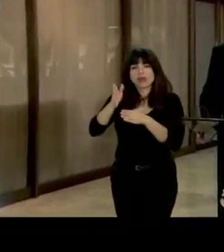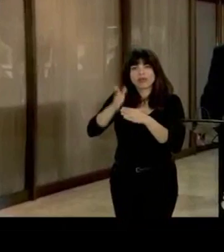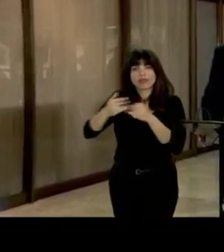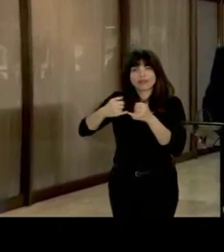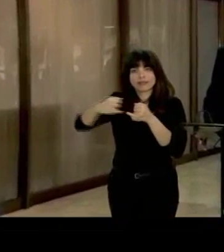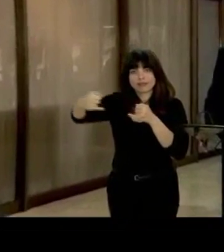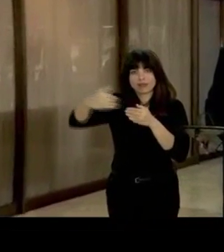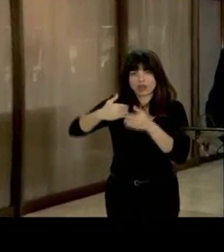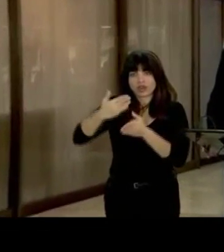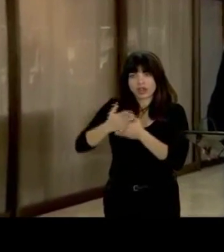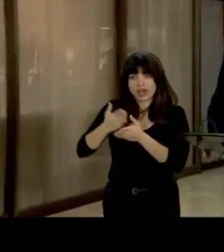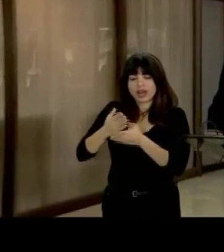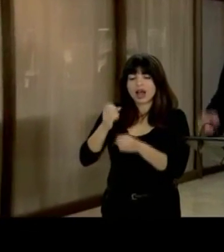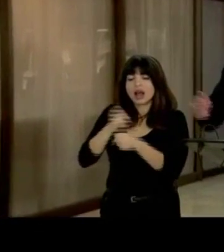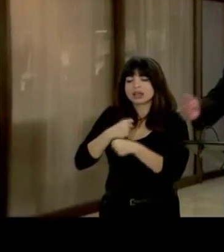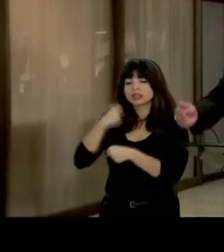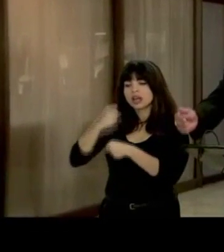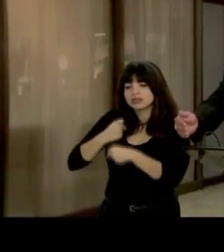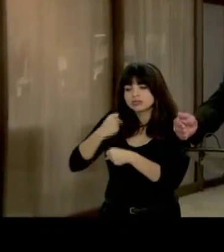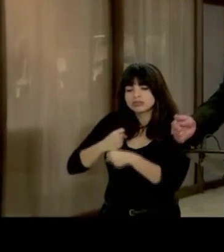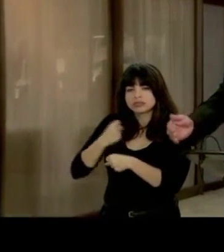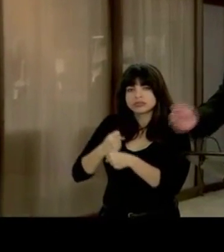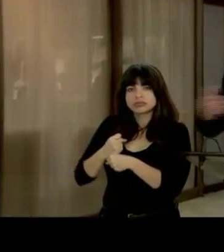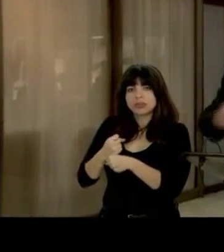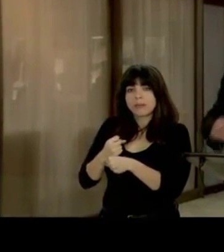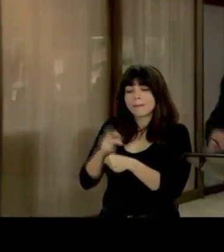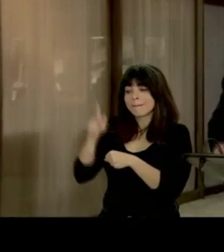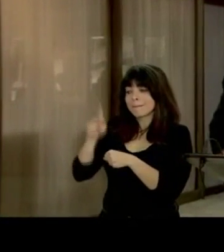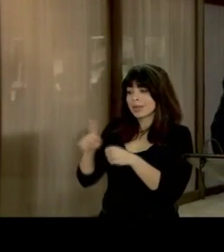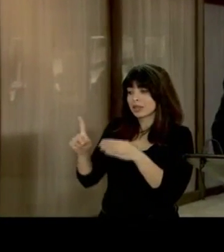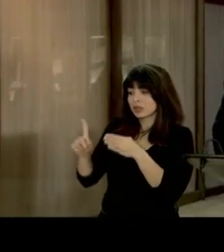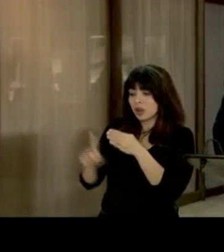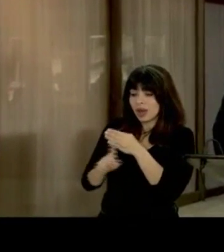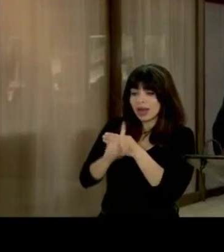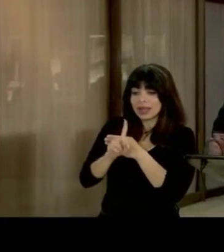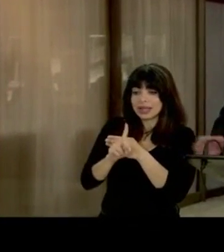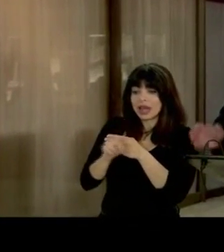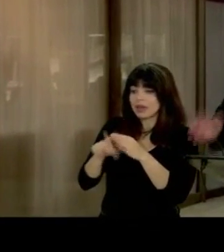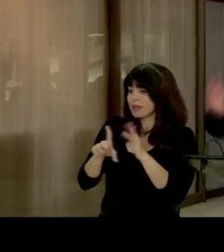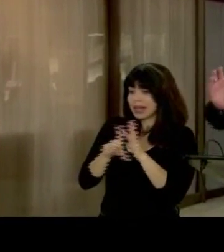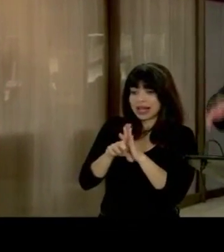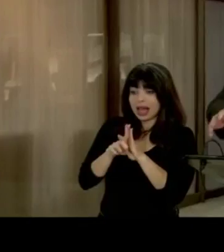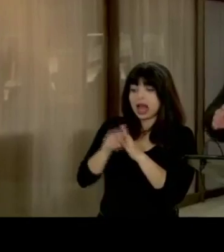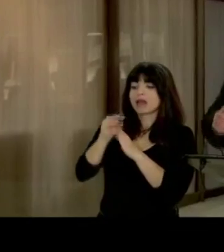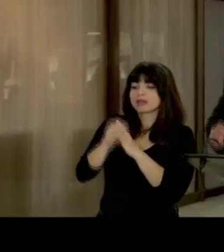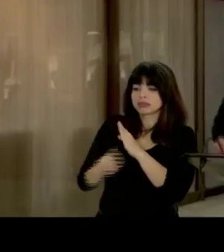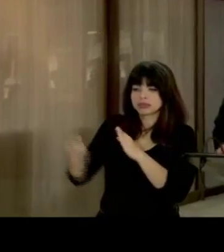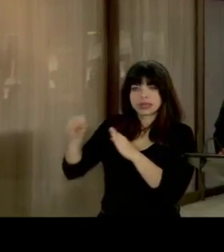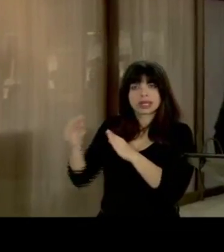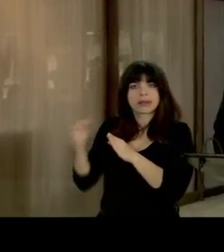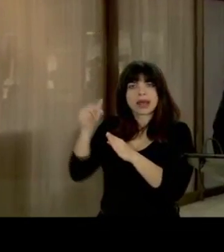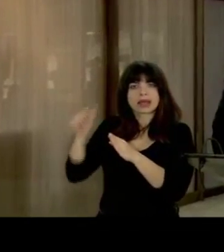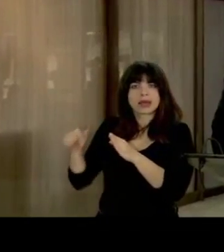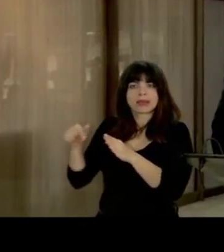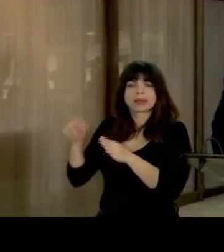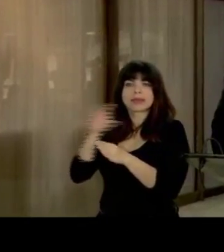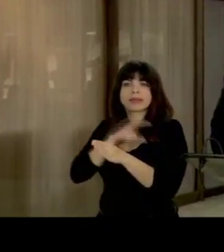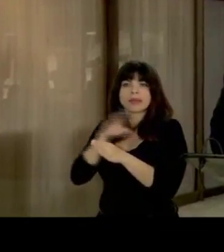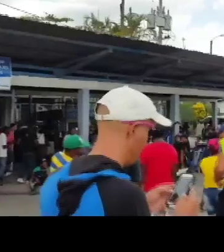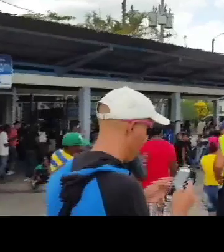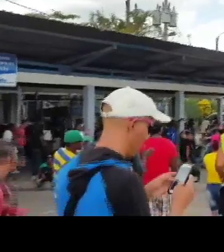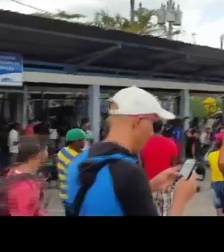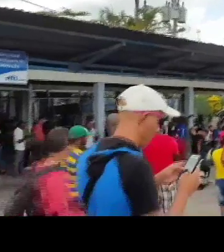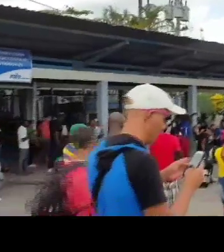hacer una operación de persona que ingrese a nuestro país de forma irregular, será devuelta en el acto hacia las autoridades